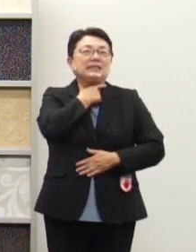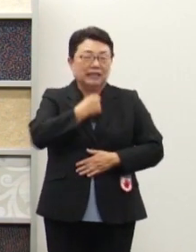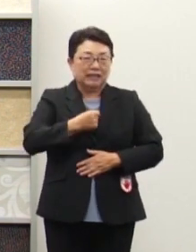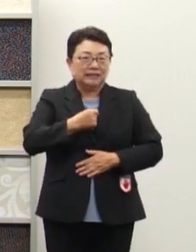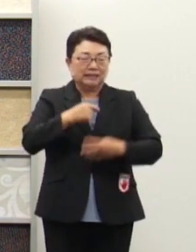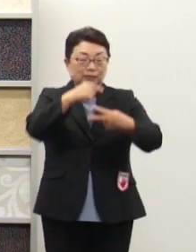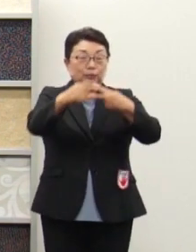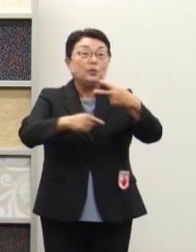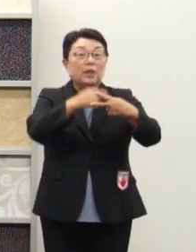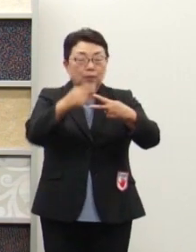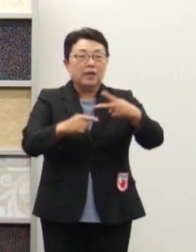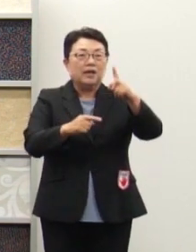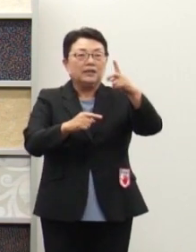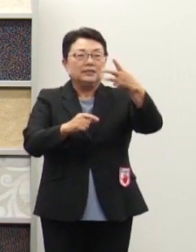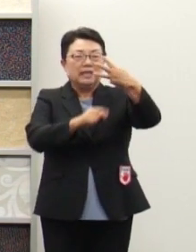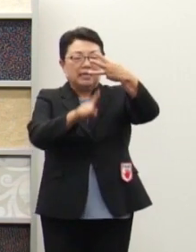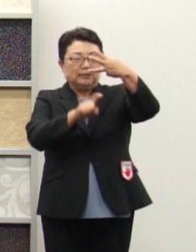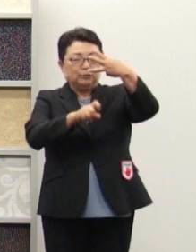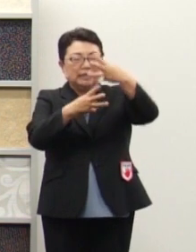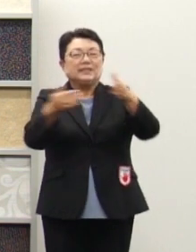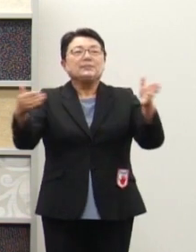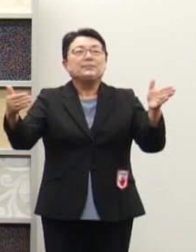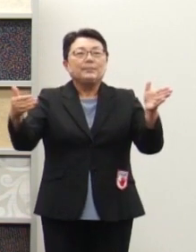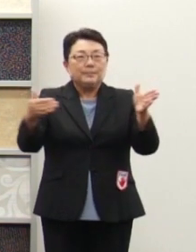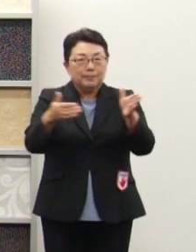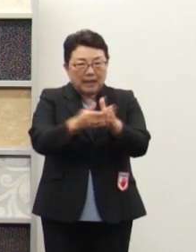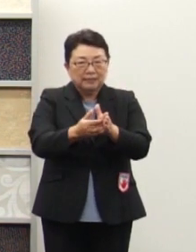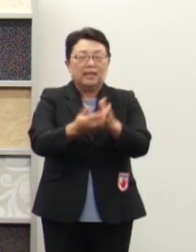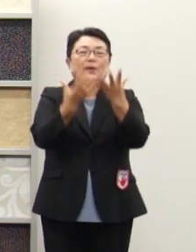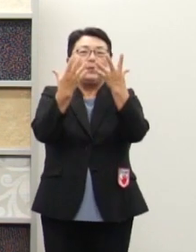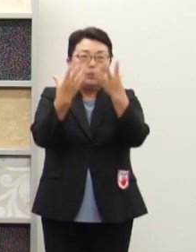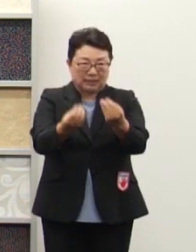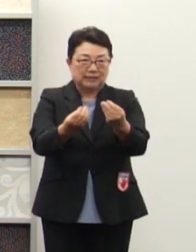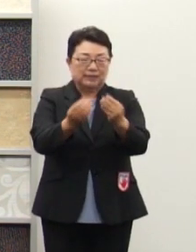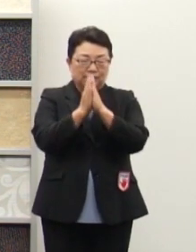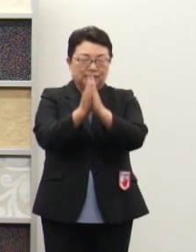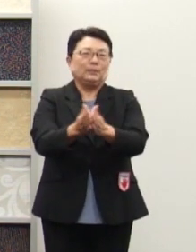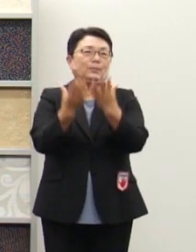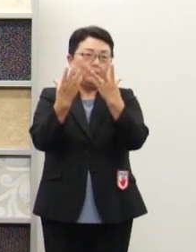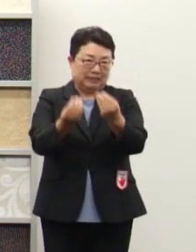限通り13日をもちまして要請を解除いたします。